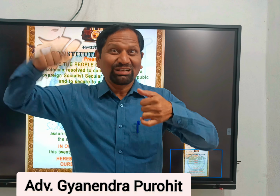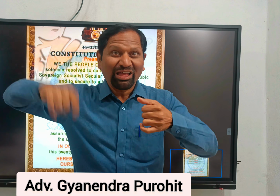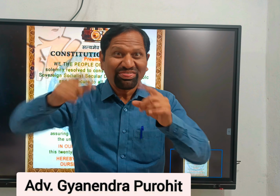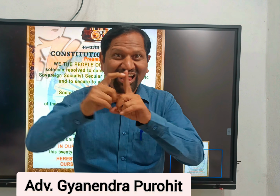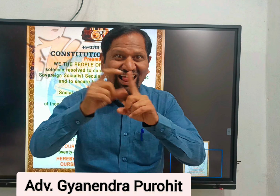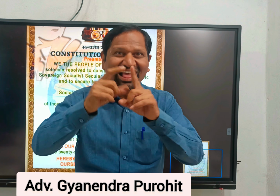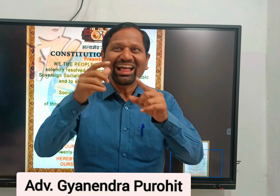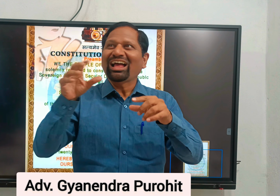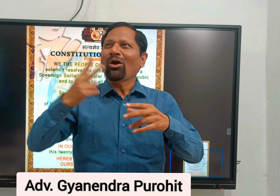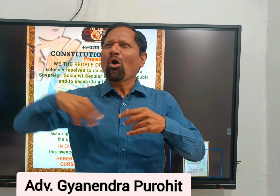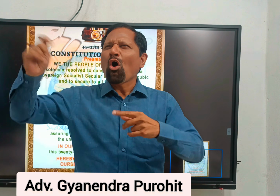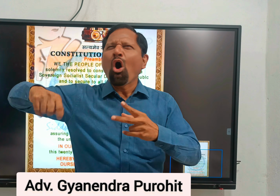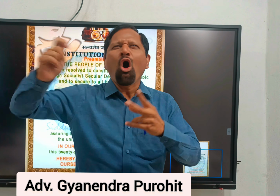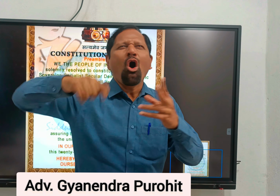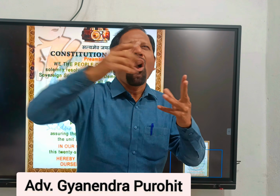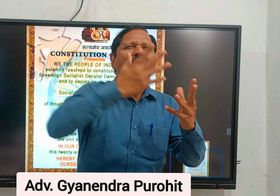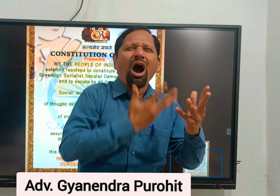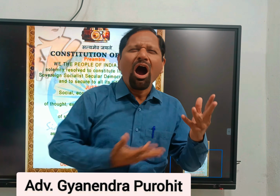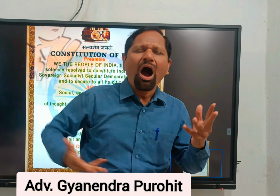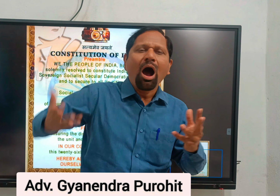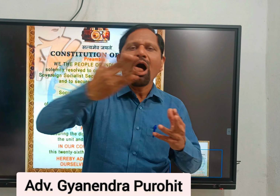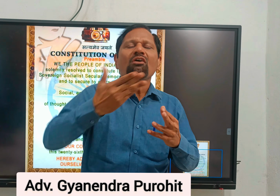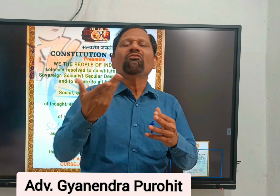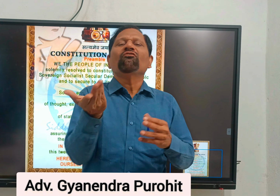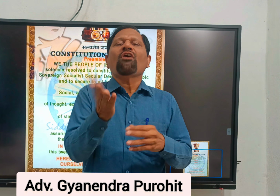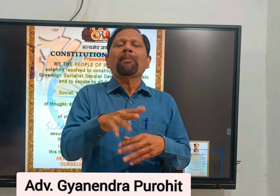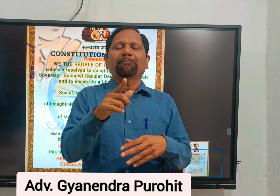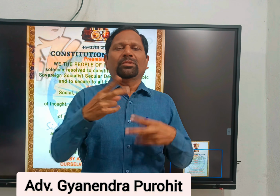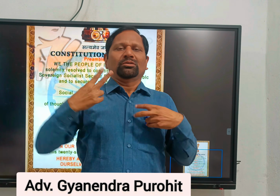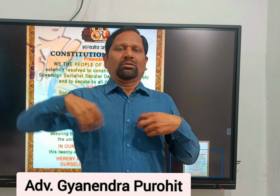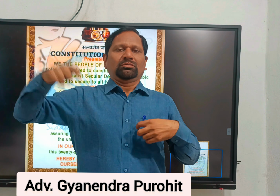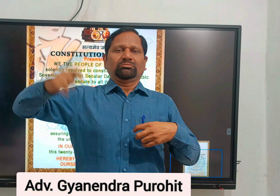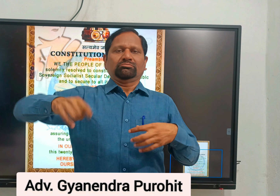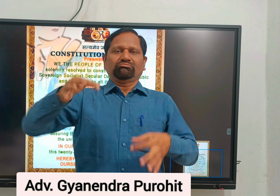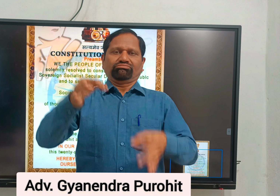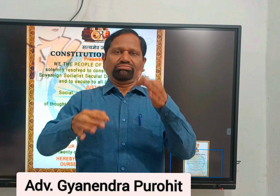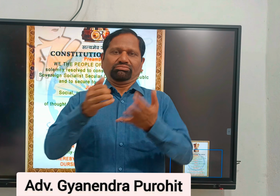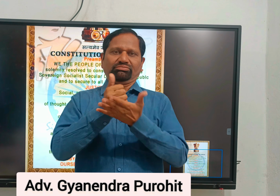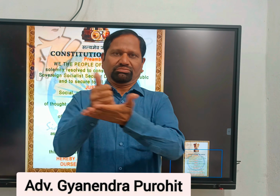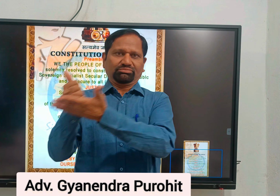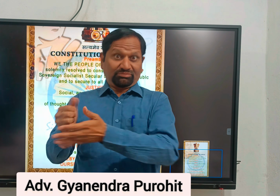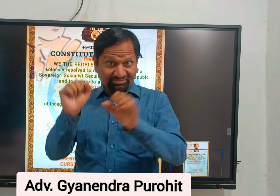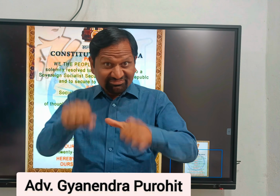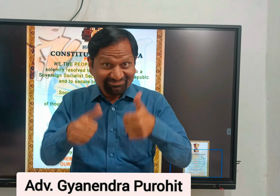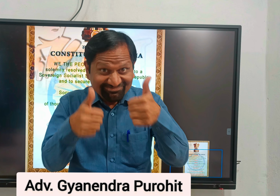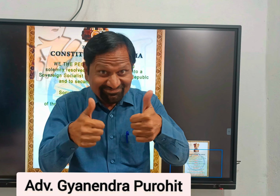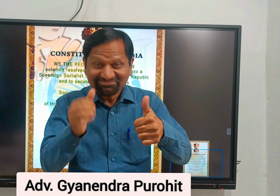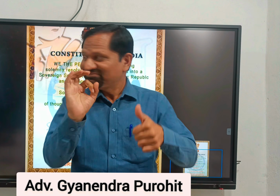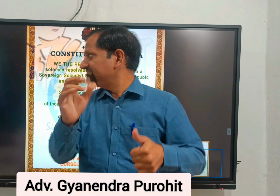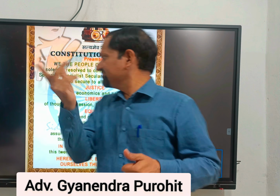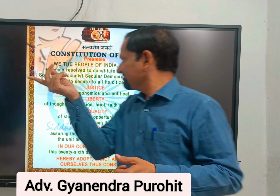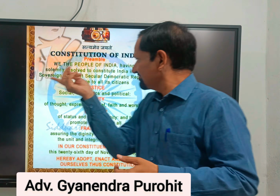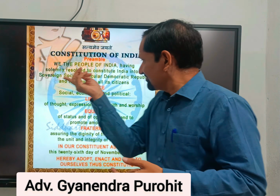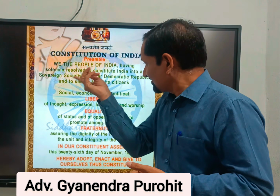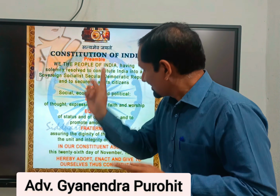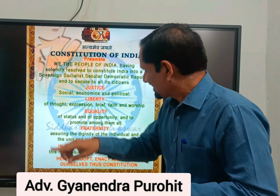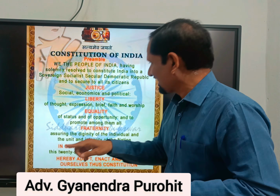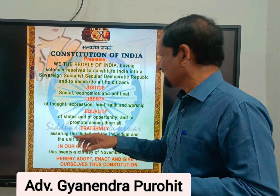न्यायपालिका, माननीय उच्च न्यायालय, माननीय उच्चतम न्यायालय, माननीय जिला न्यायालय, ये न्याय की बात करते